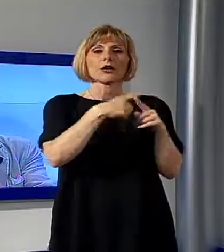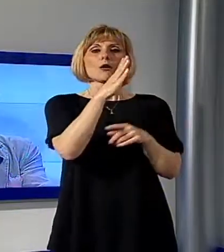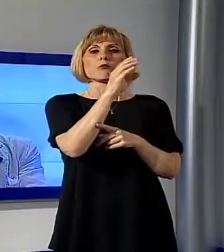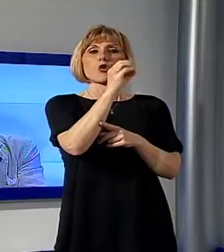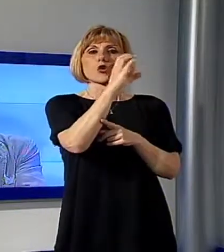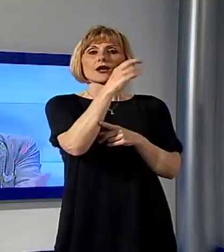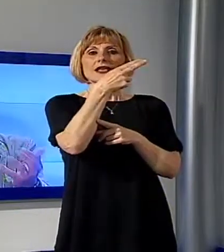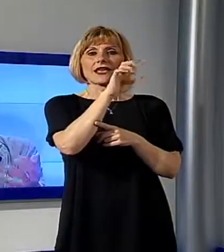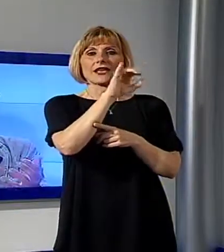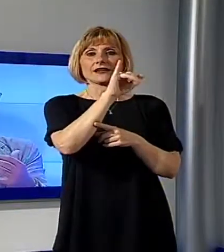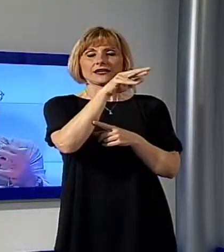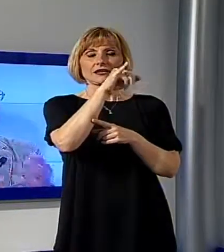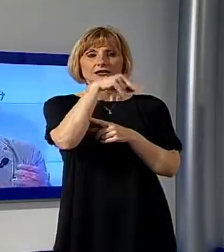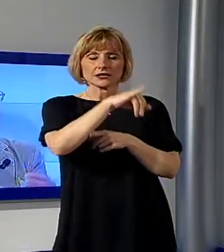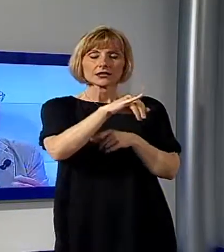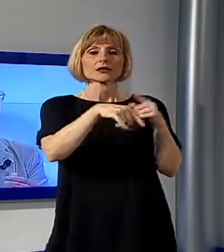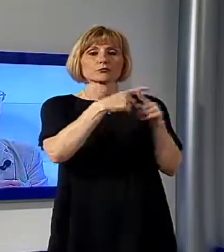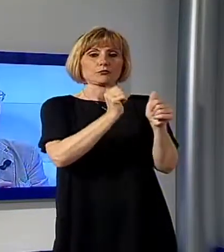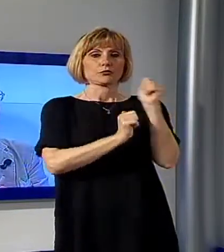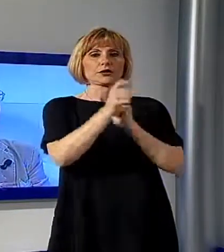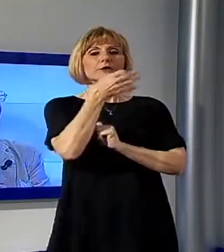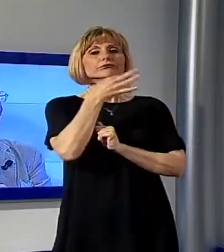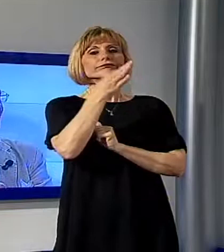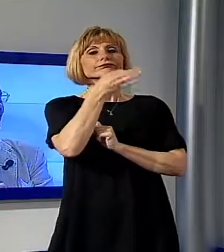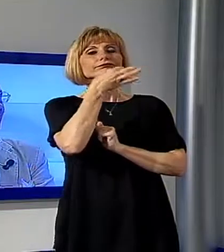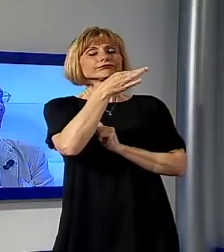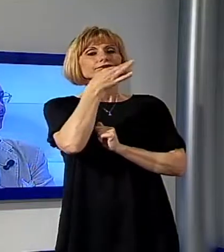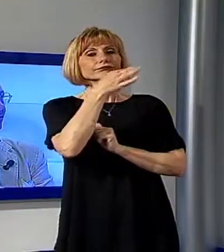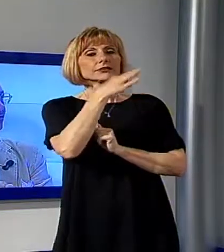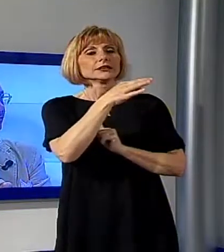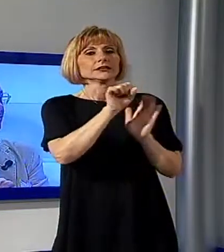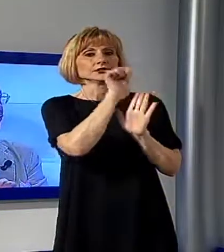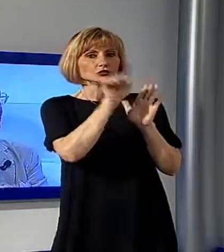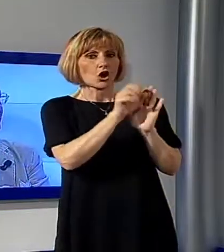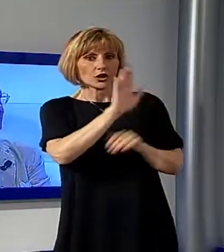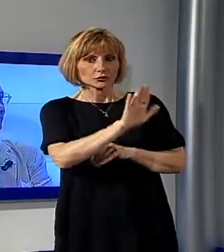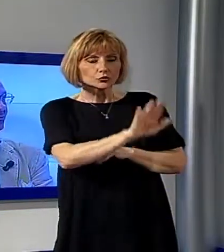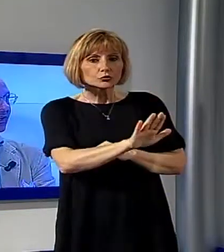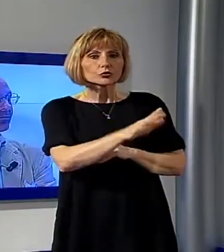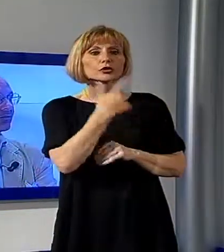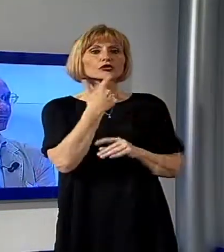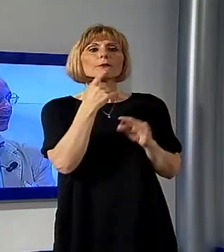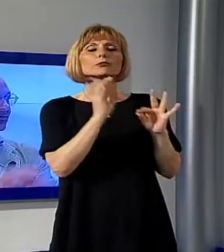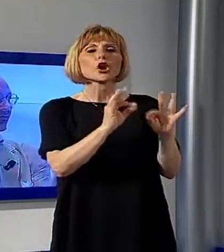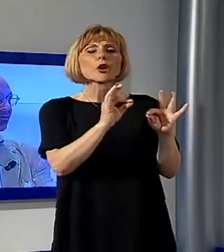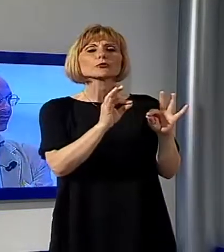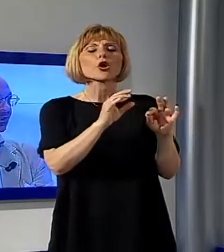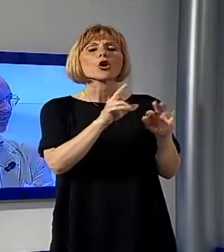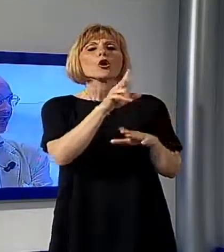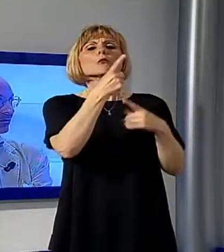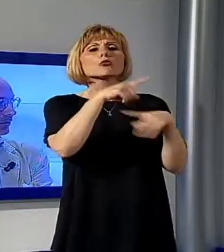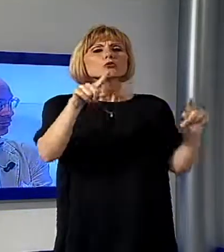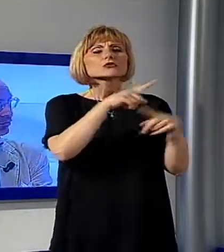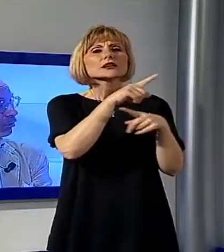Stabat Mater di Boccherini, preceduto da una conversazione con Elio delle Storie Tese, proprio su un'esperienza musicale possibile a